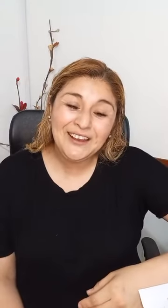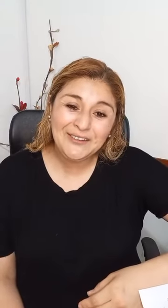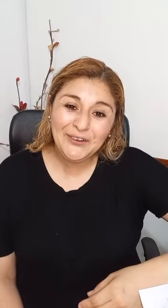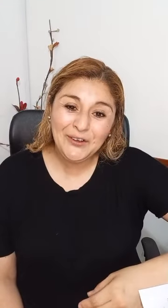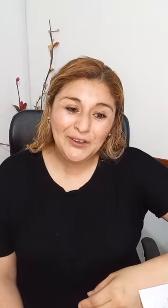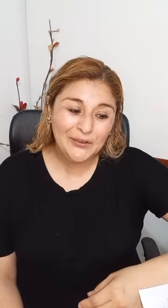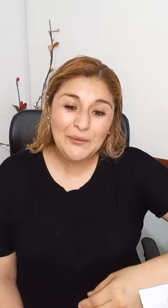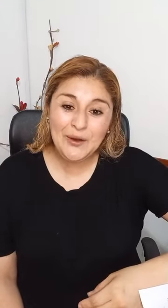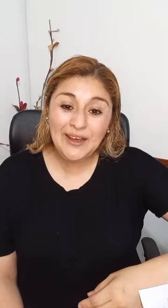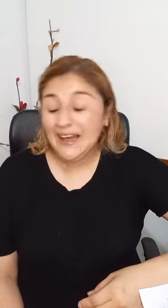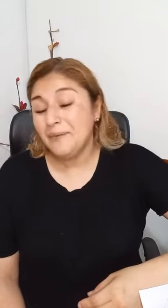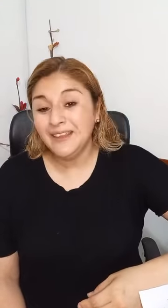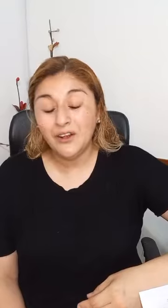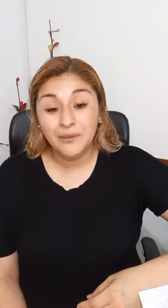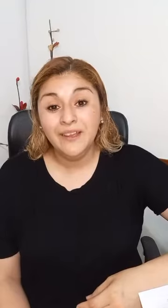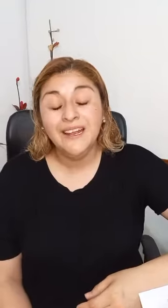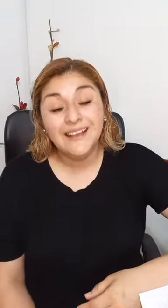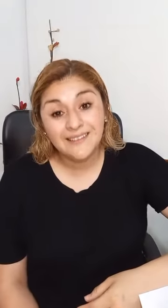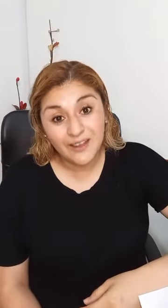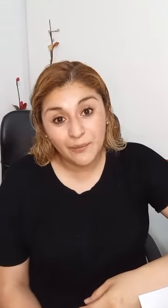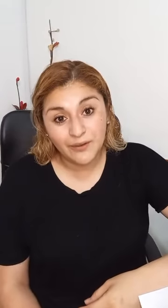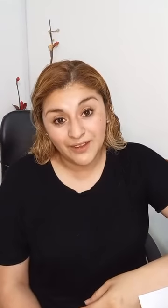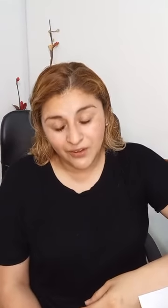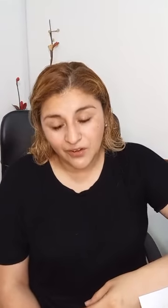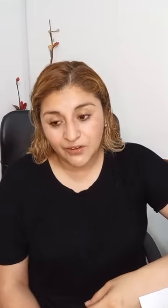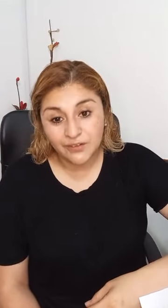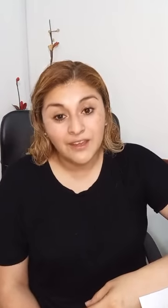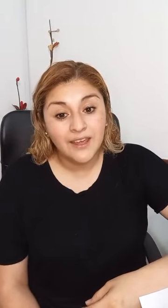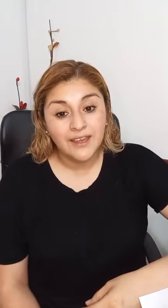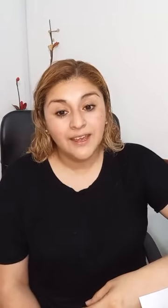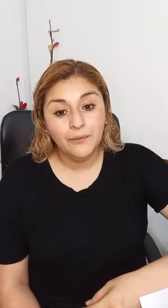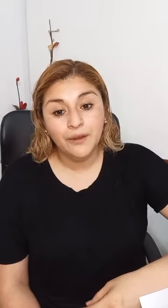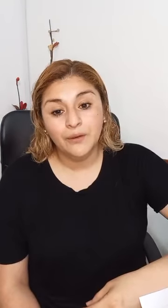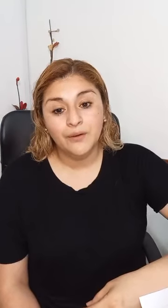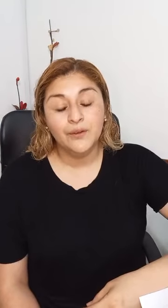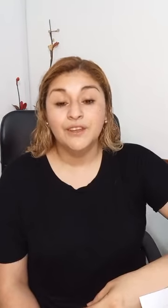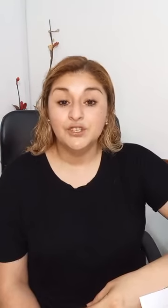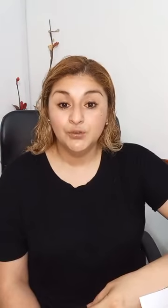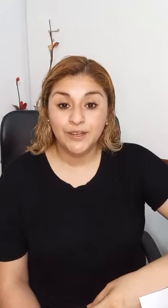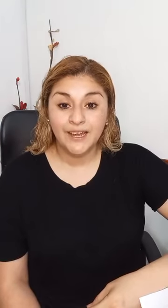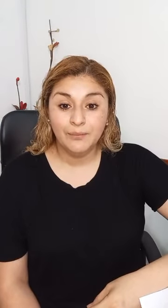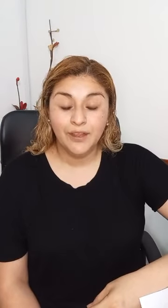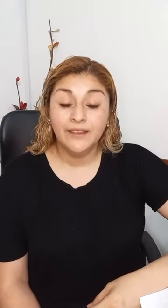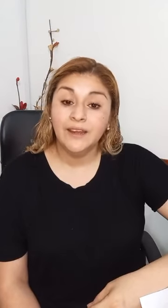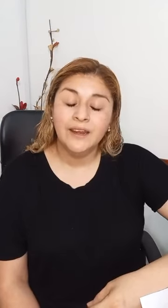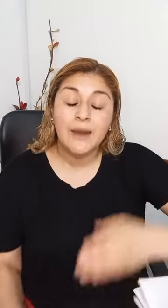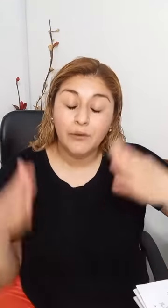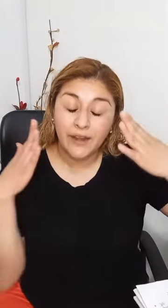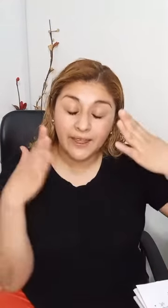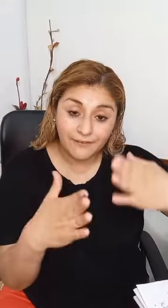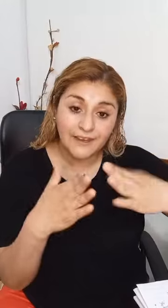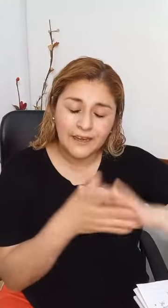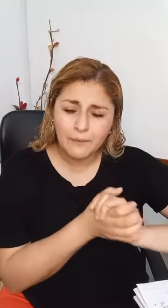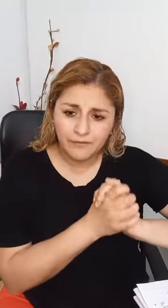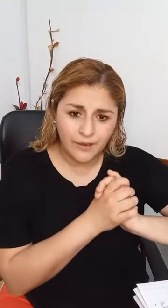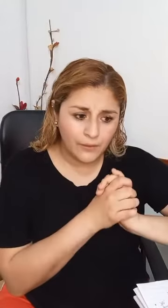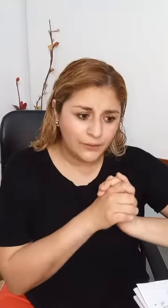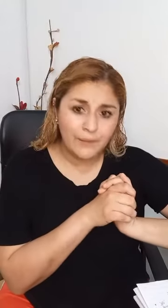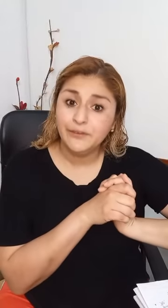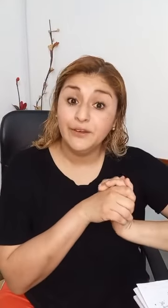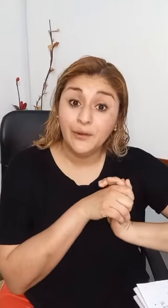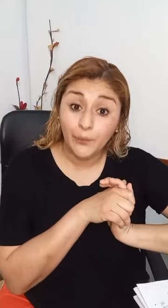bueno, son los trastornos con los que uno aprende a convivir y gracias a Dios por los anteojos que, bueno, nos ayudan a poder definir.